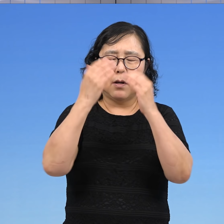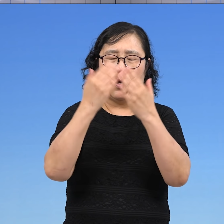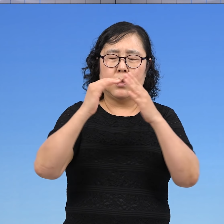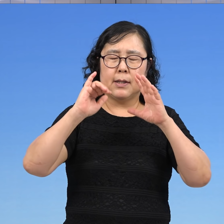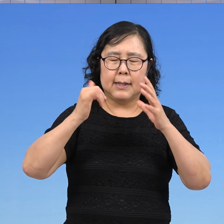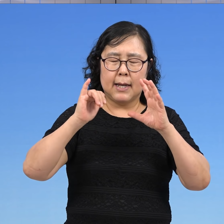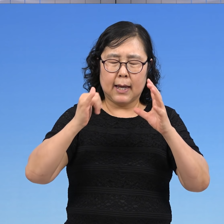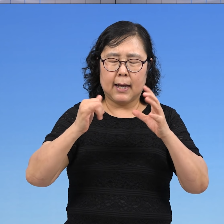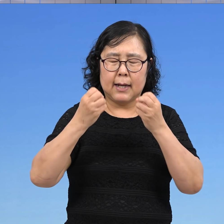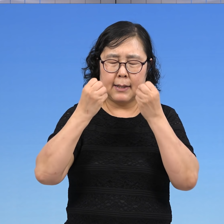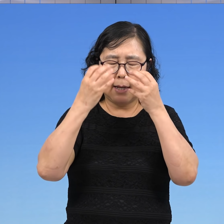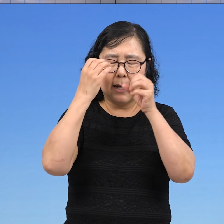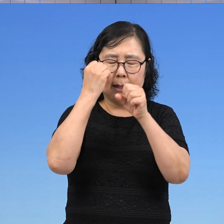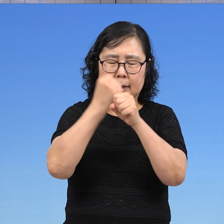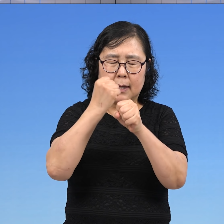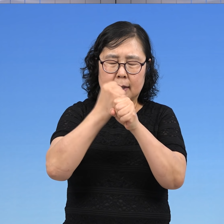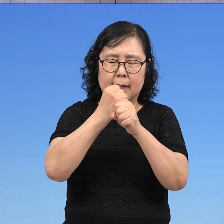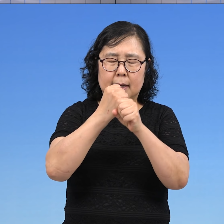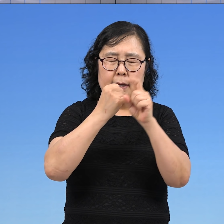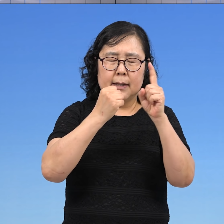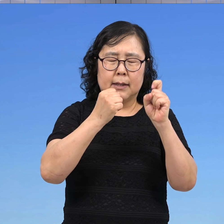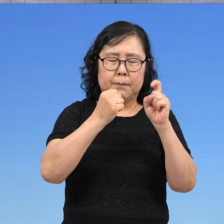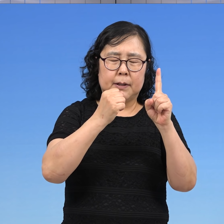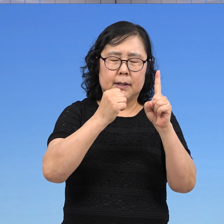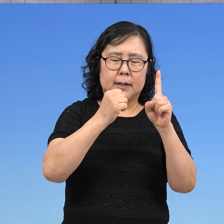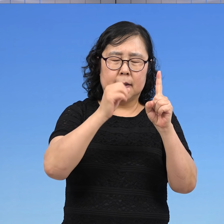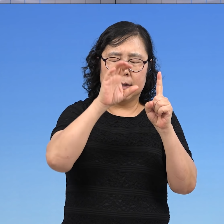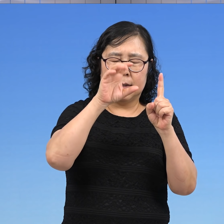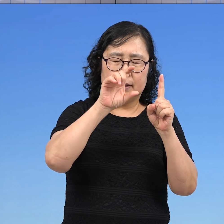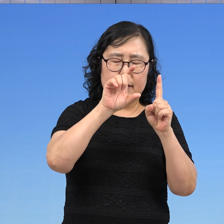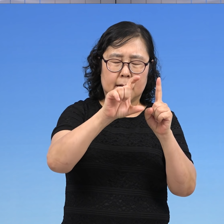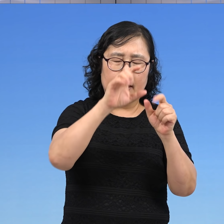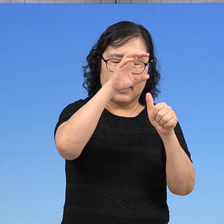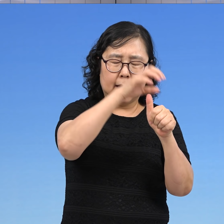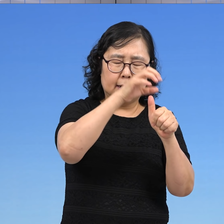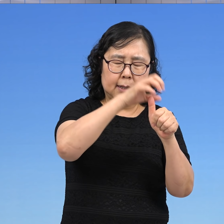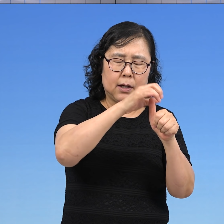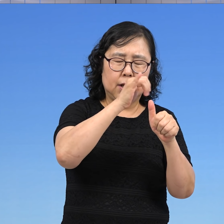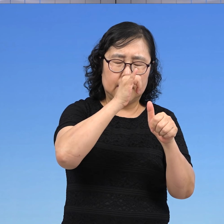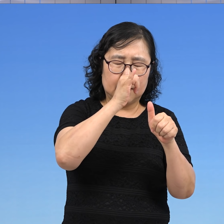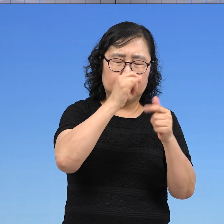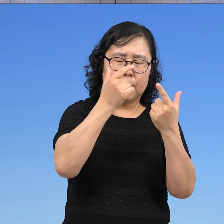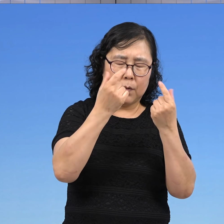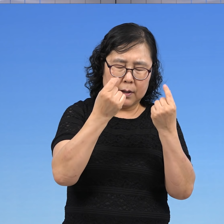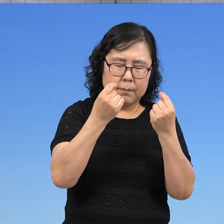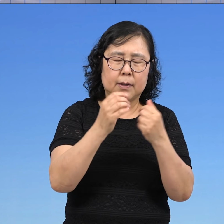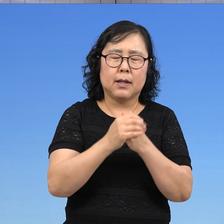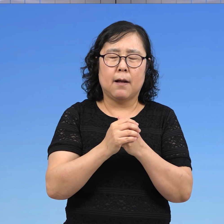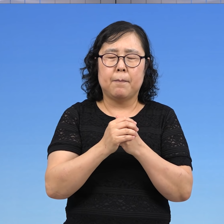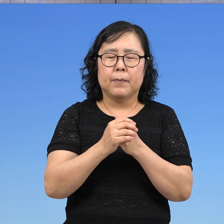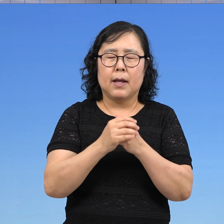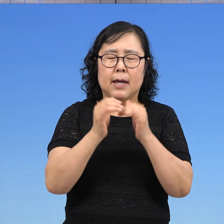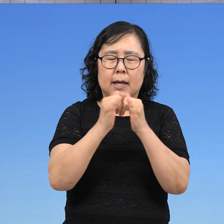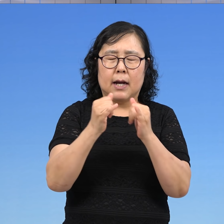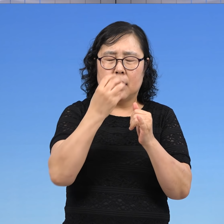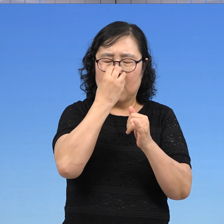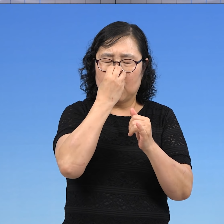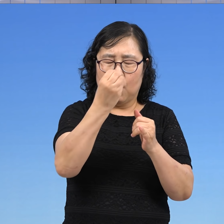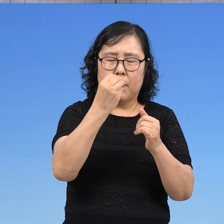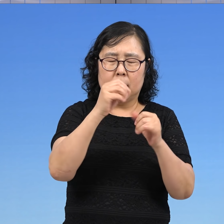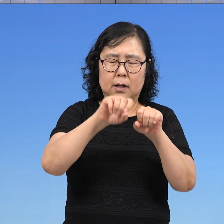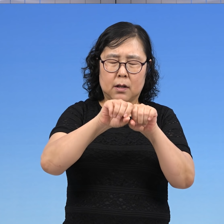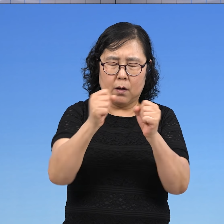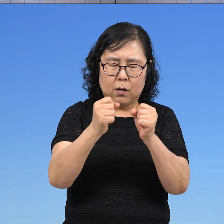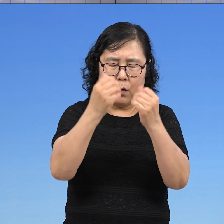전세계가 창세기 11장에 갇혀 있는 참 가슴아픈 현실입니다 그동안의 인간의 그 교만